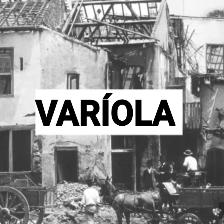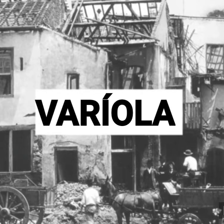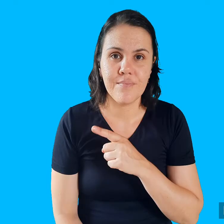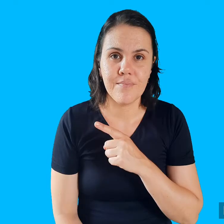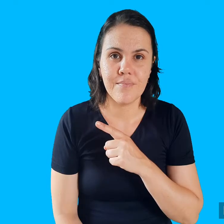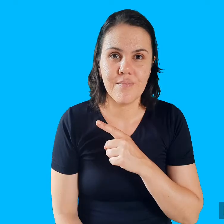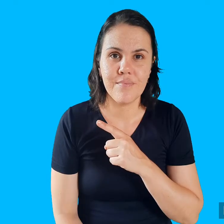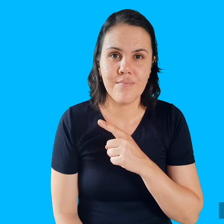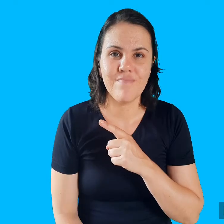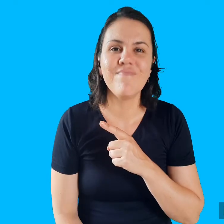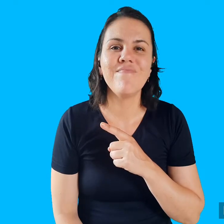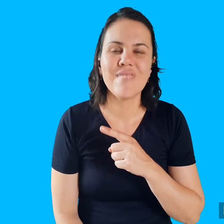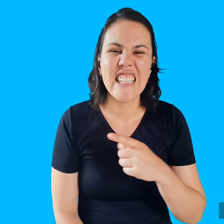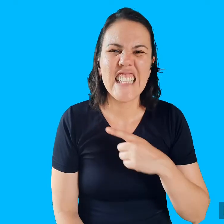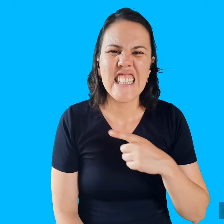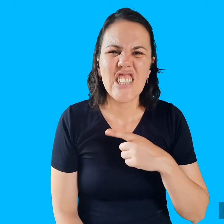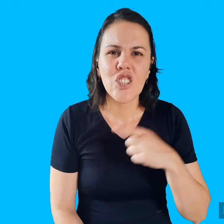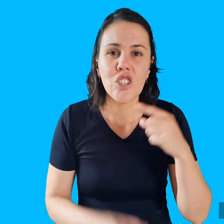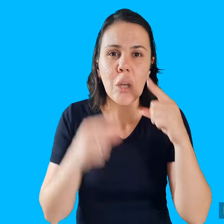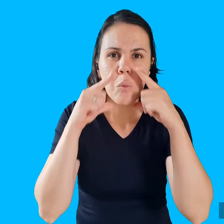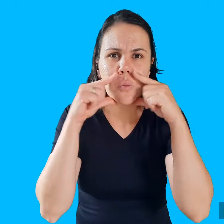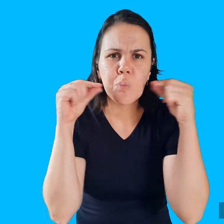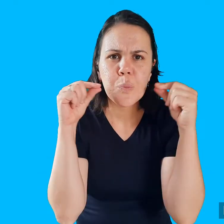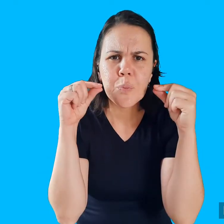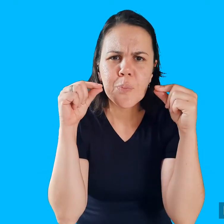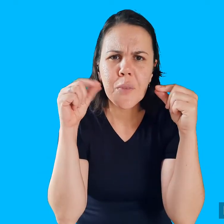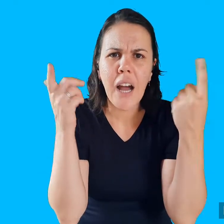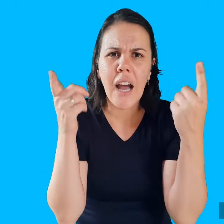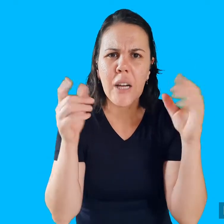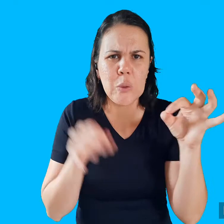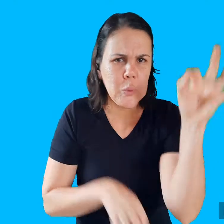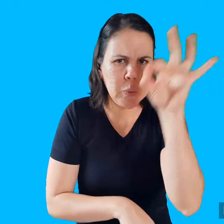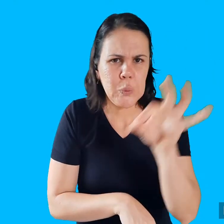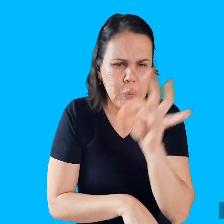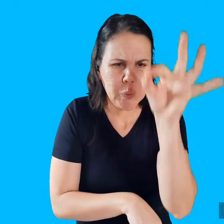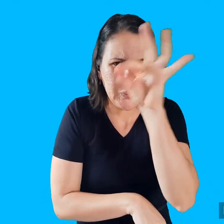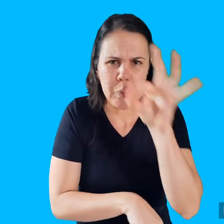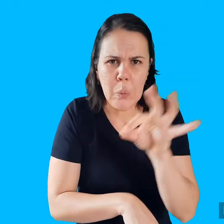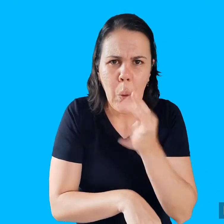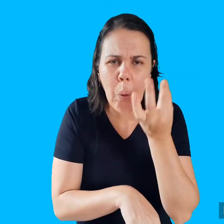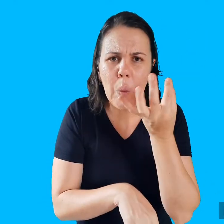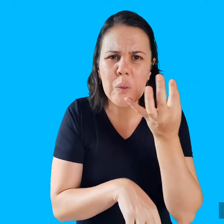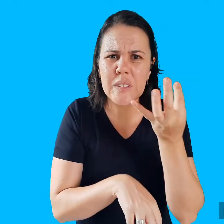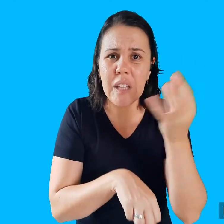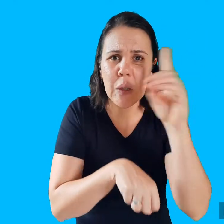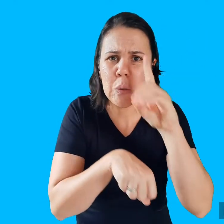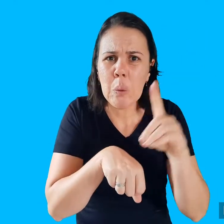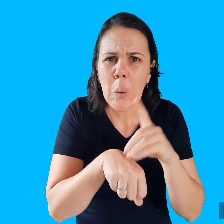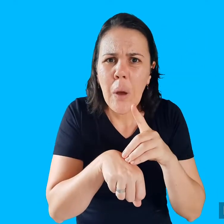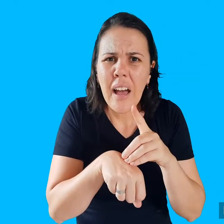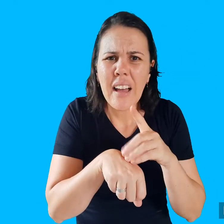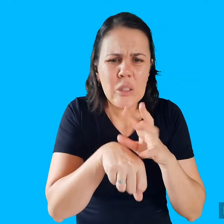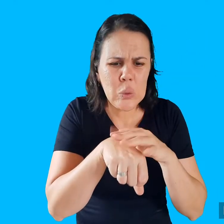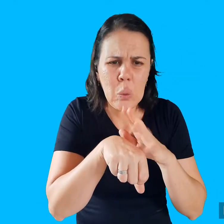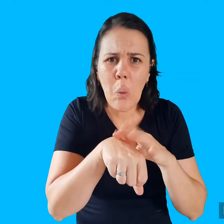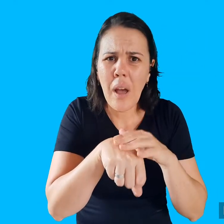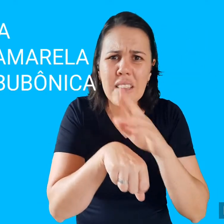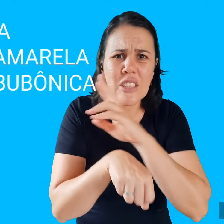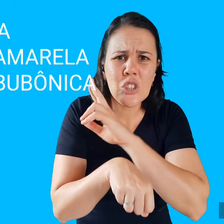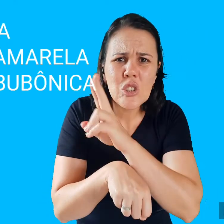Tinham muitos ratos, mosquitos, pernilongos e várias doenças atingiam a